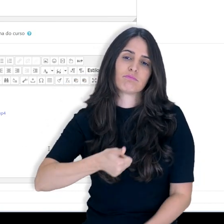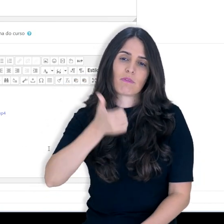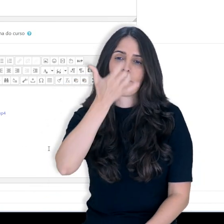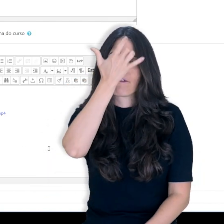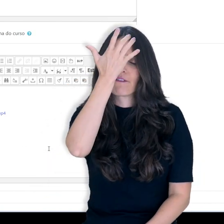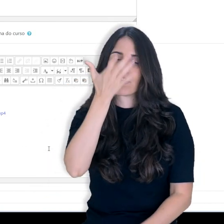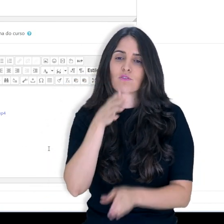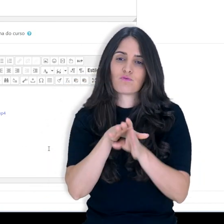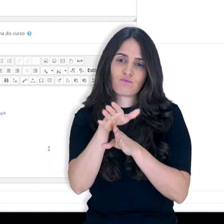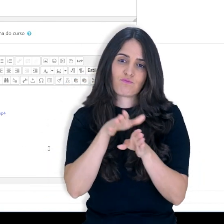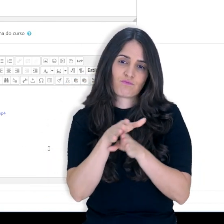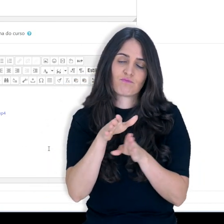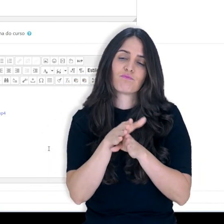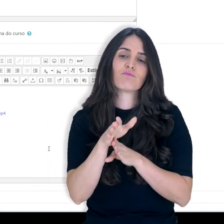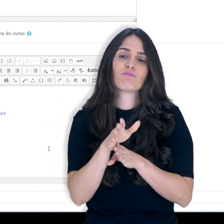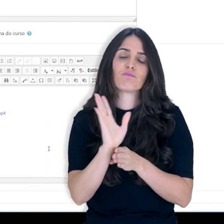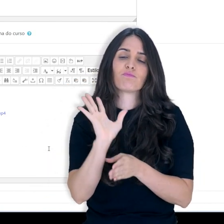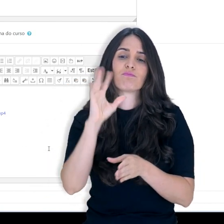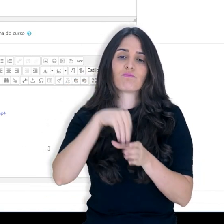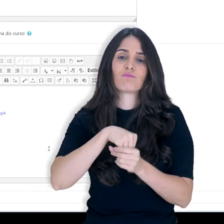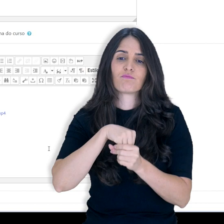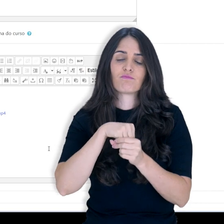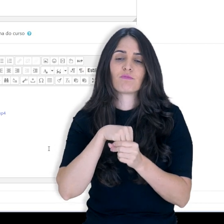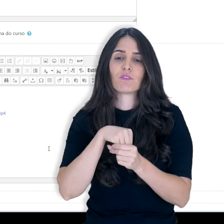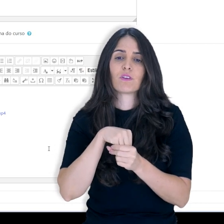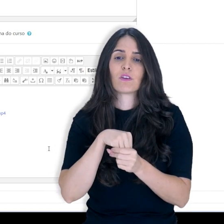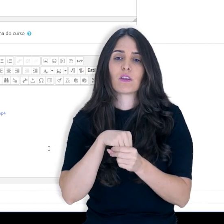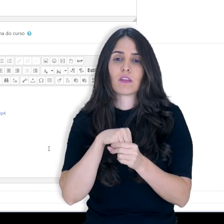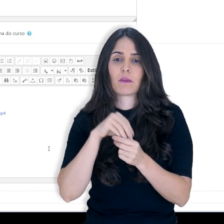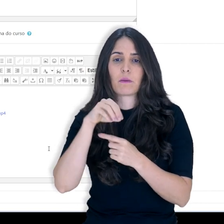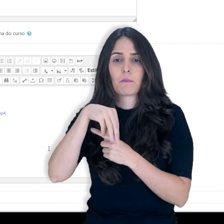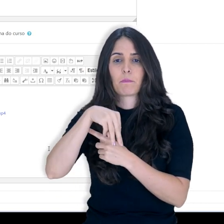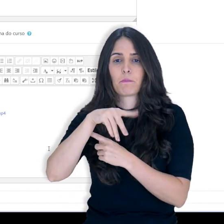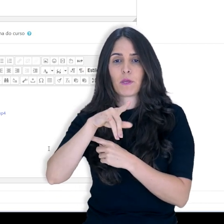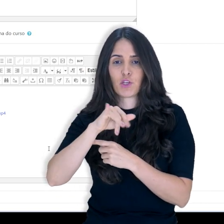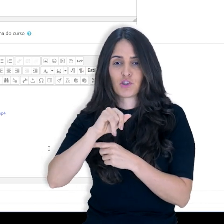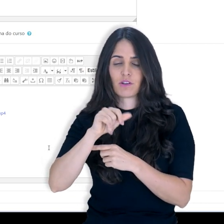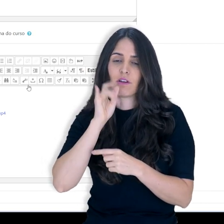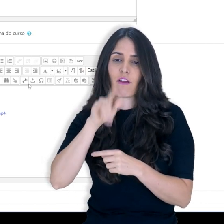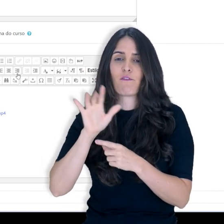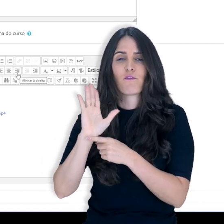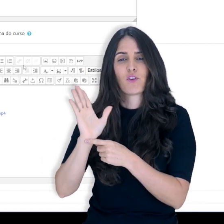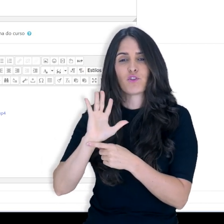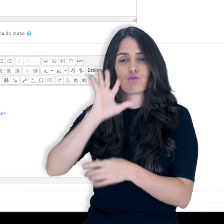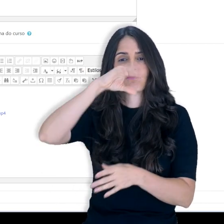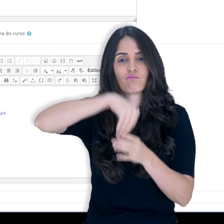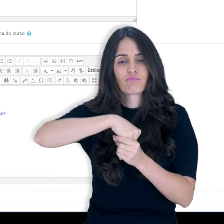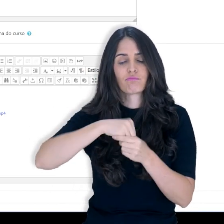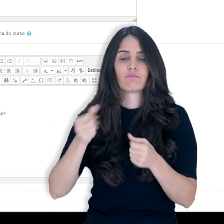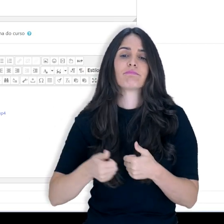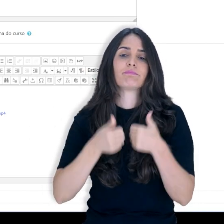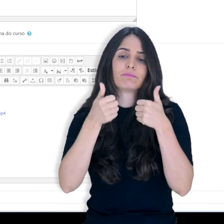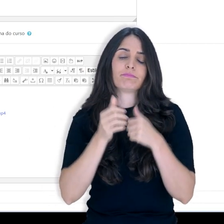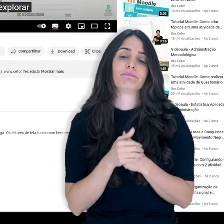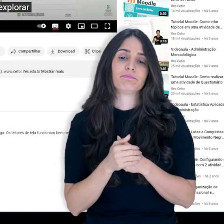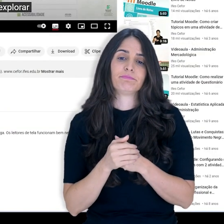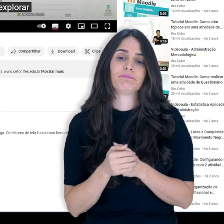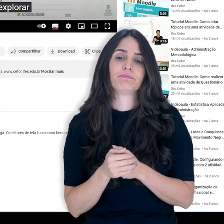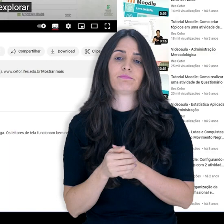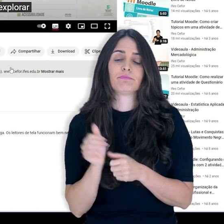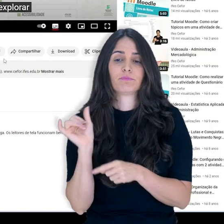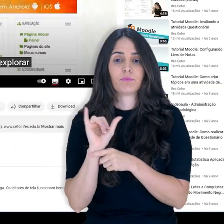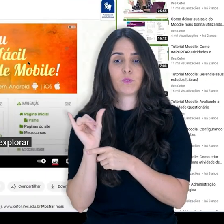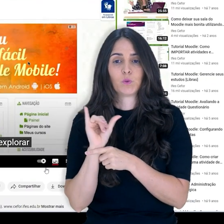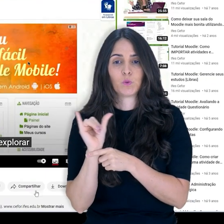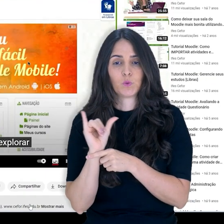a forma mais recomendada de inserir então uma mídia vamos por exemplo inserir um vídeo primeiramente Então eu preciso ir